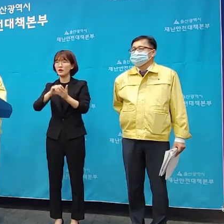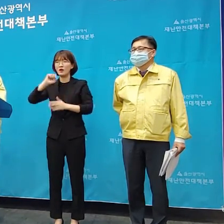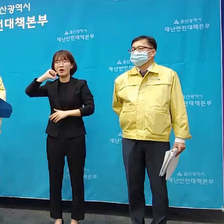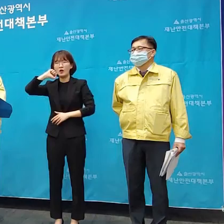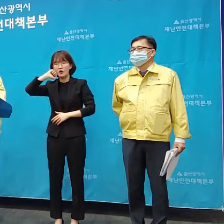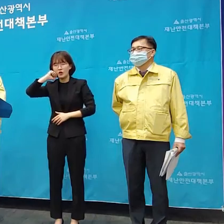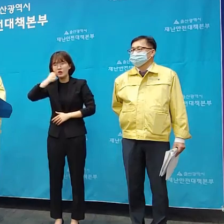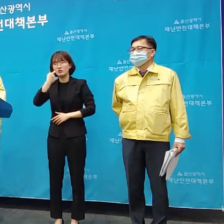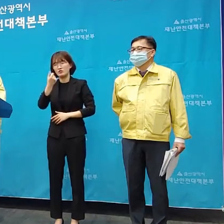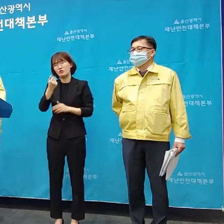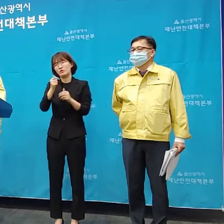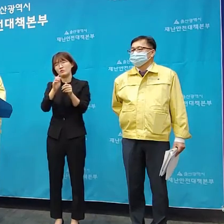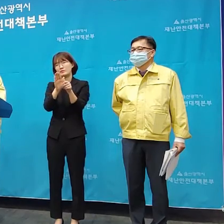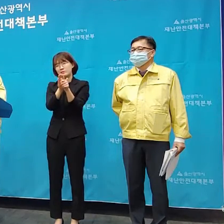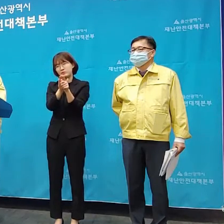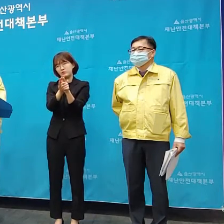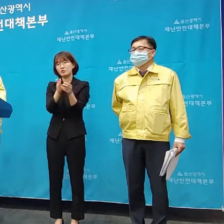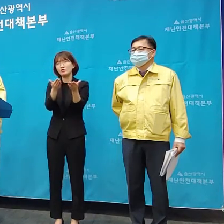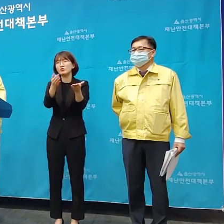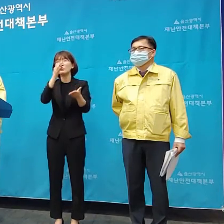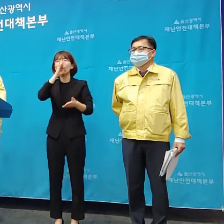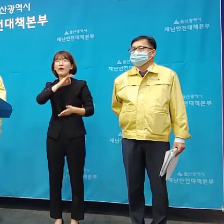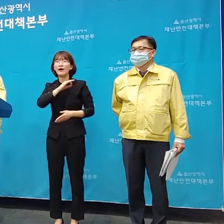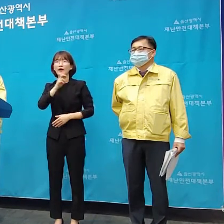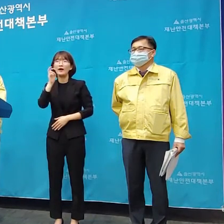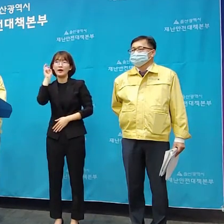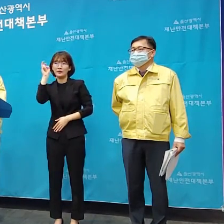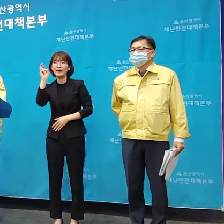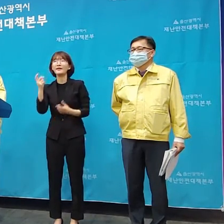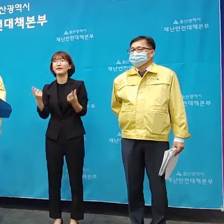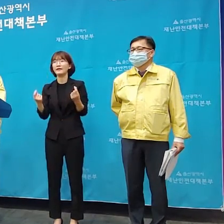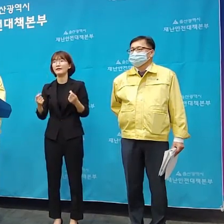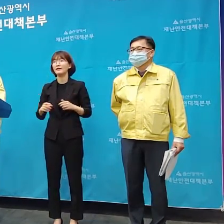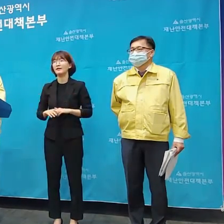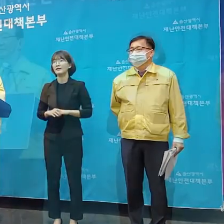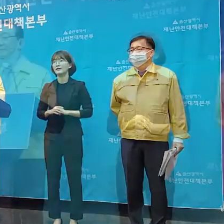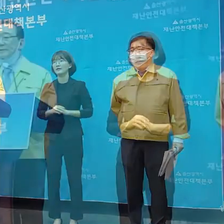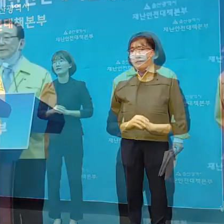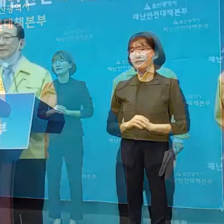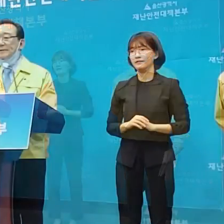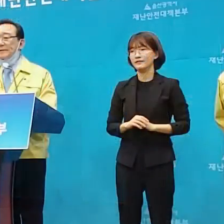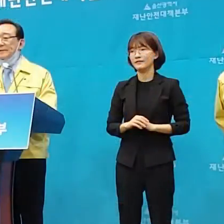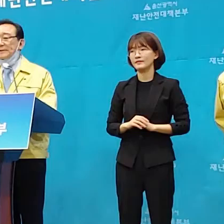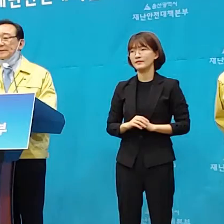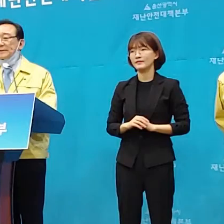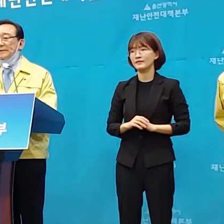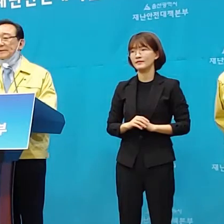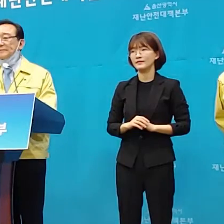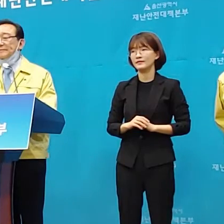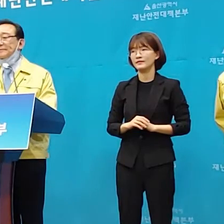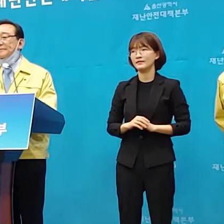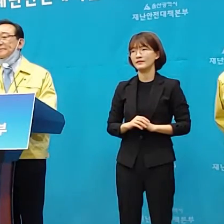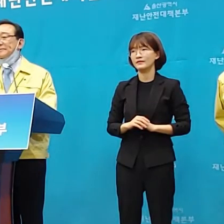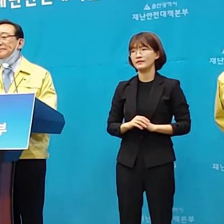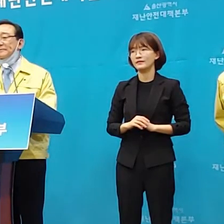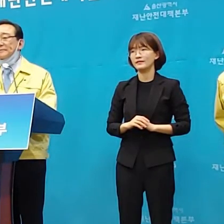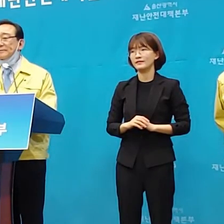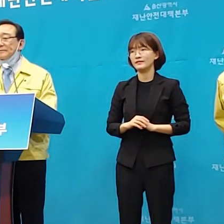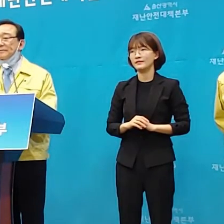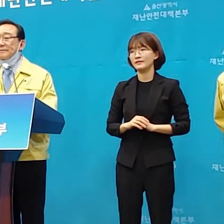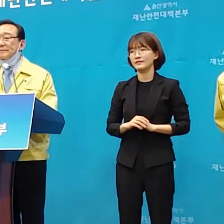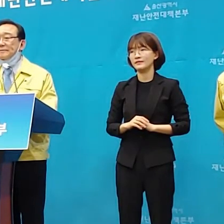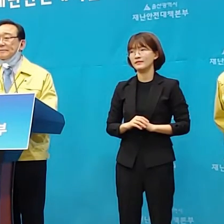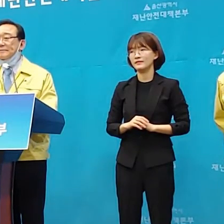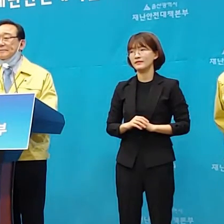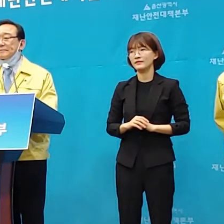어려움을 조금 더 이렇게 감면시키는 효과가 있을 것으로 그렇게 생각합니다. 예. 첫번째로